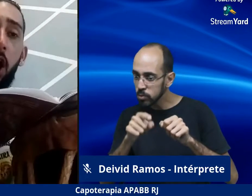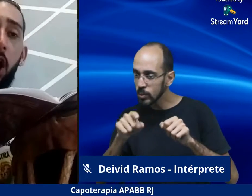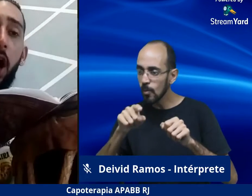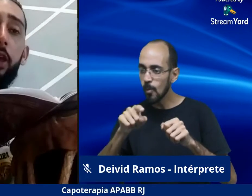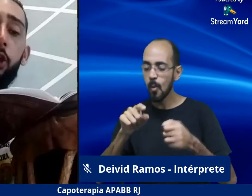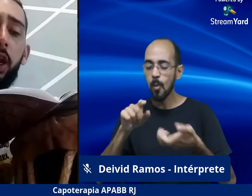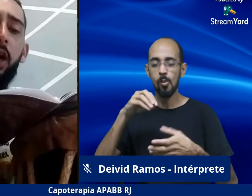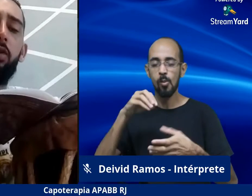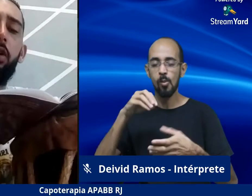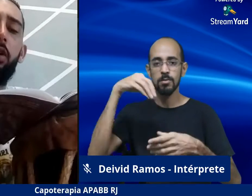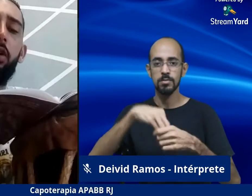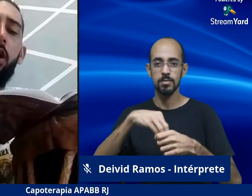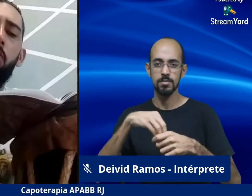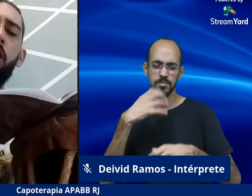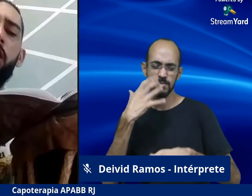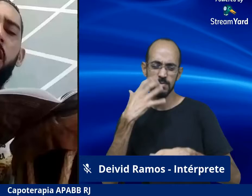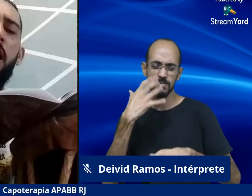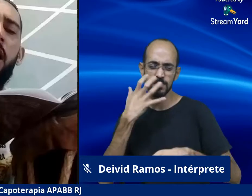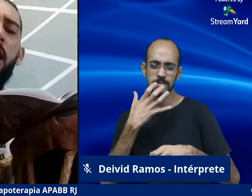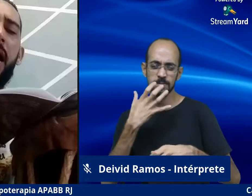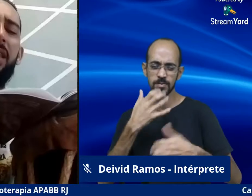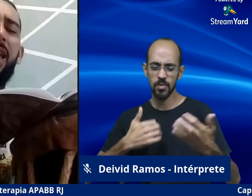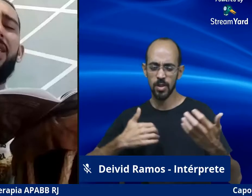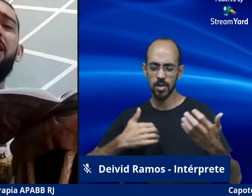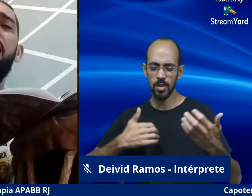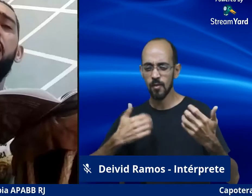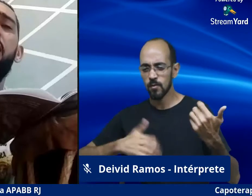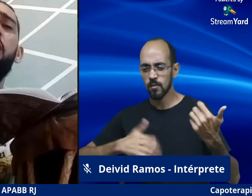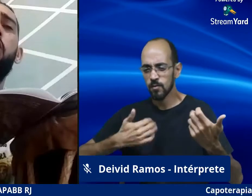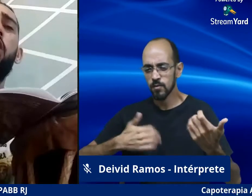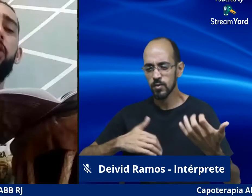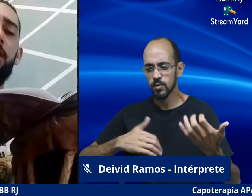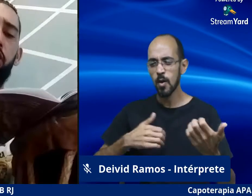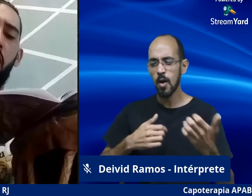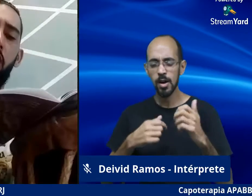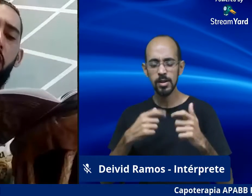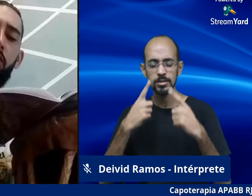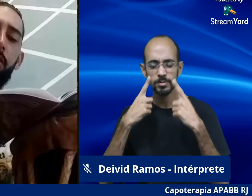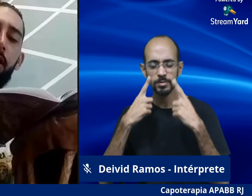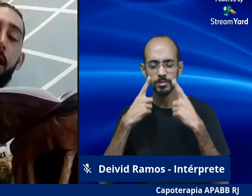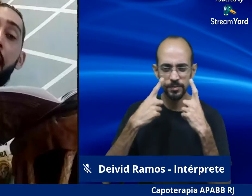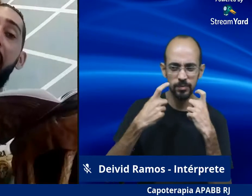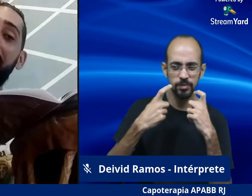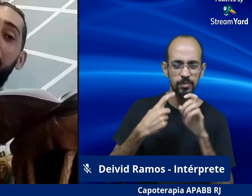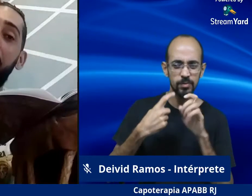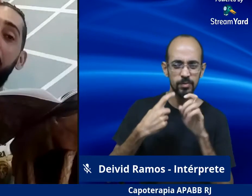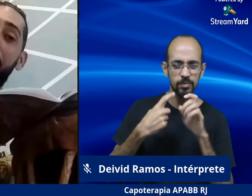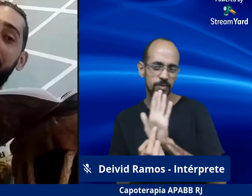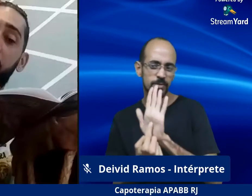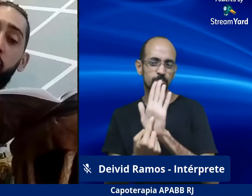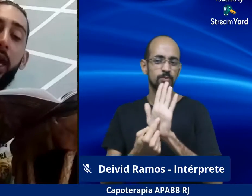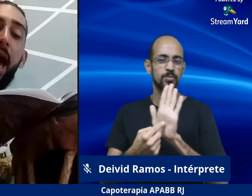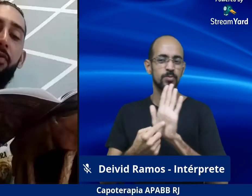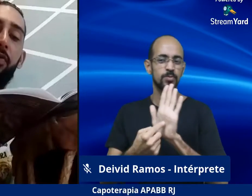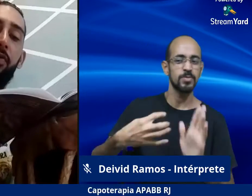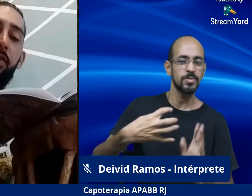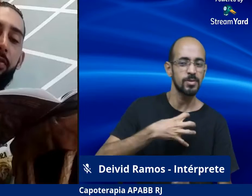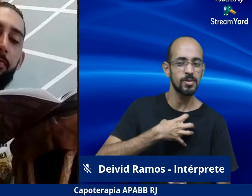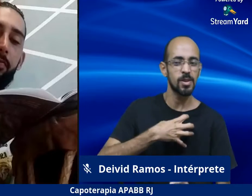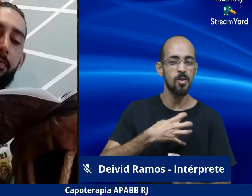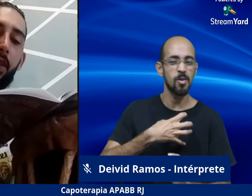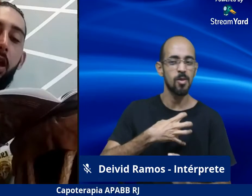o viola chorando, mostrando a cadência e todo o seu dom. Atabaque no